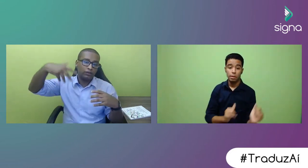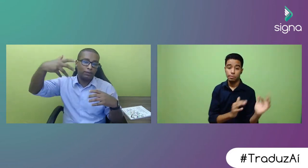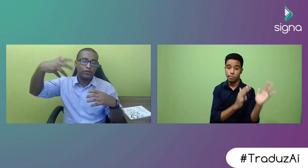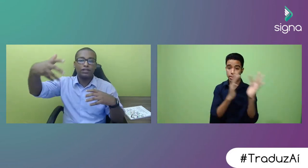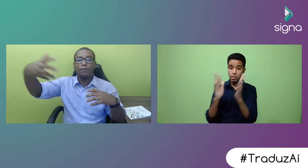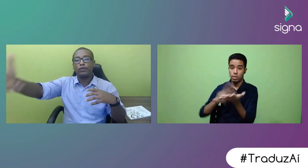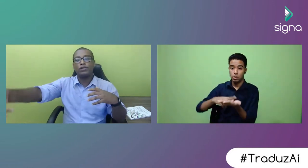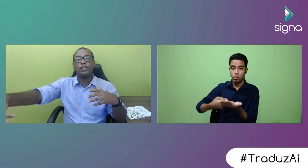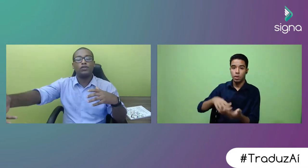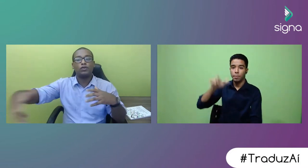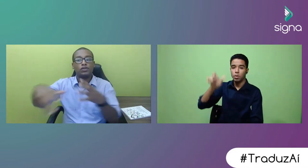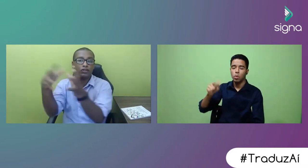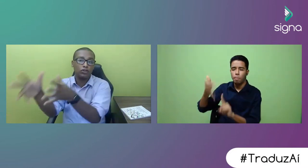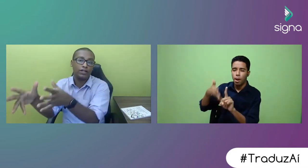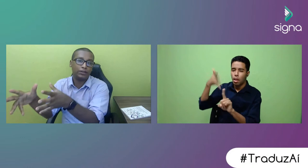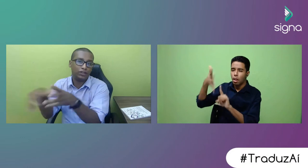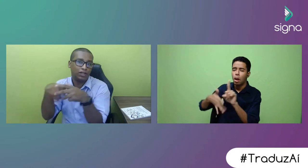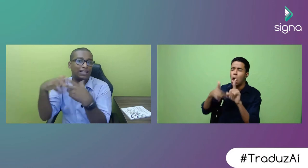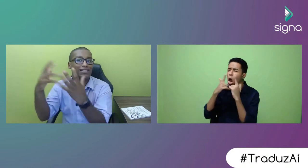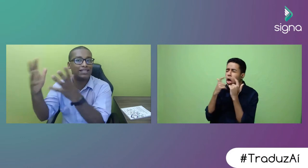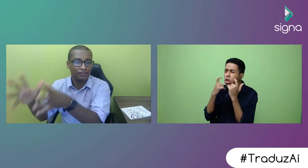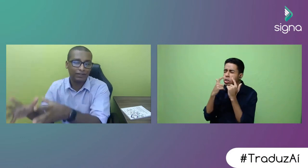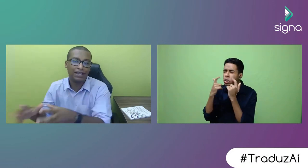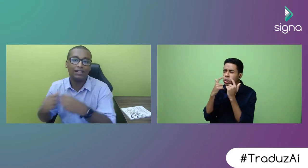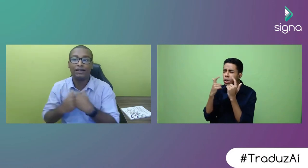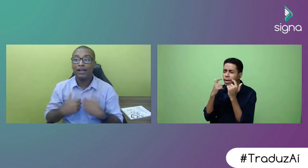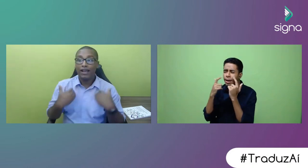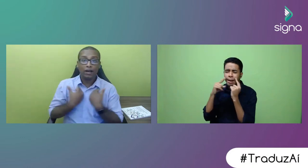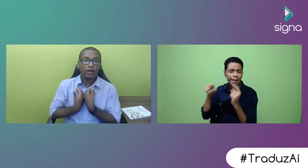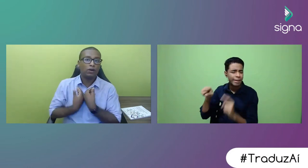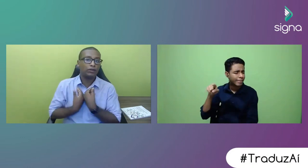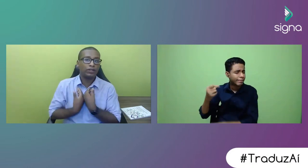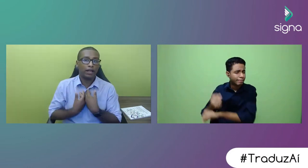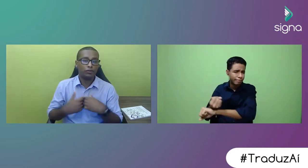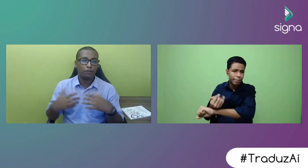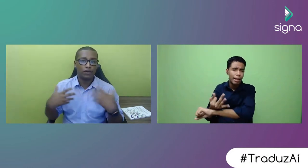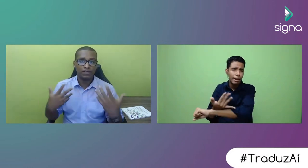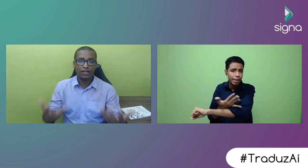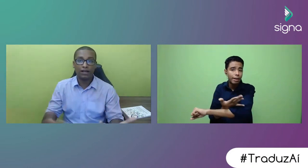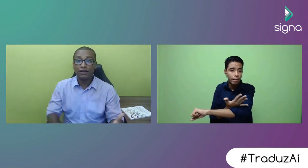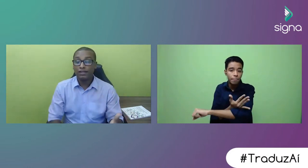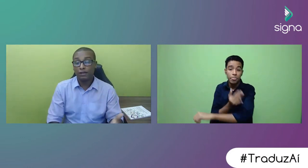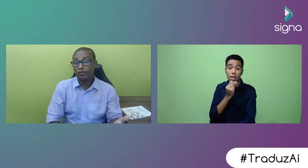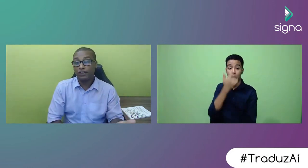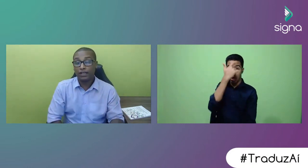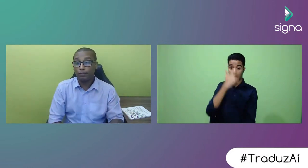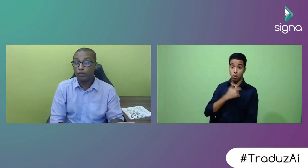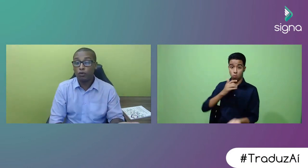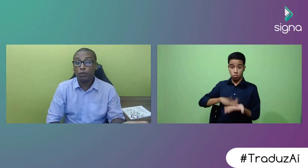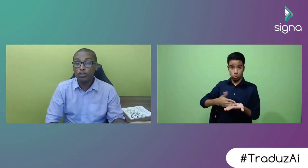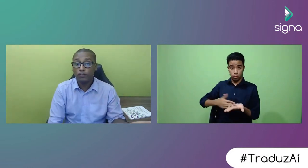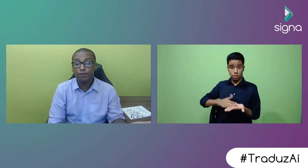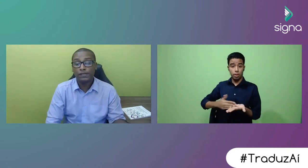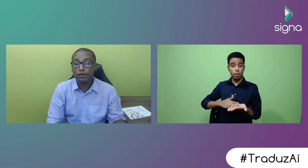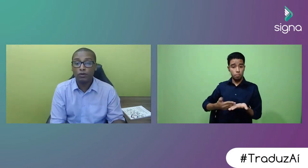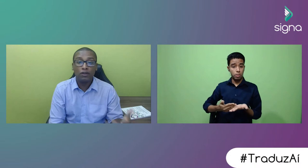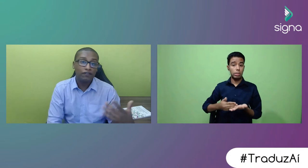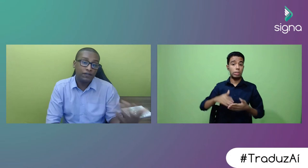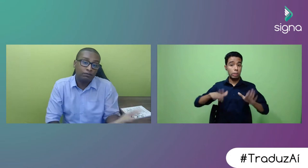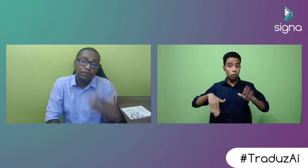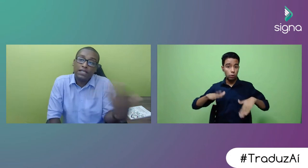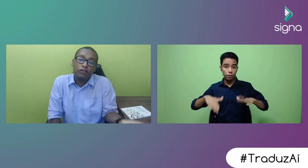está chorando, a pessoa que está produzindo o discurso está chorando, então ela está sendo afetada. Eu, enquanto intérprete, eu posso estar sendo afetado por algum motivo